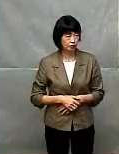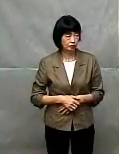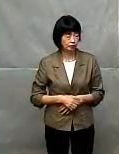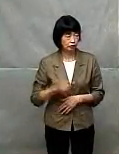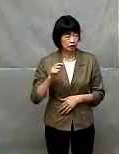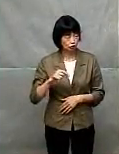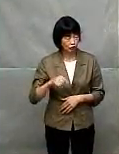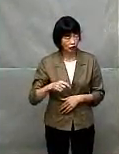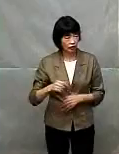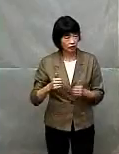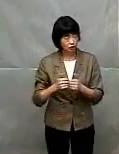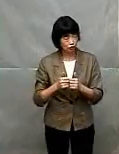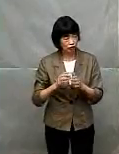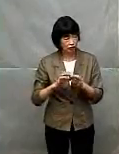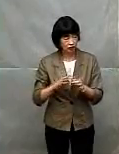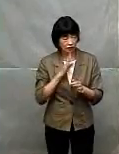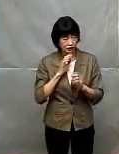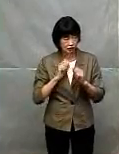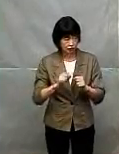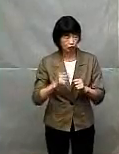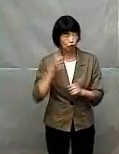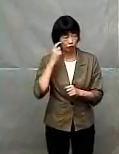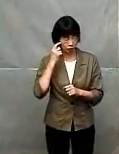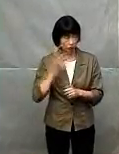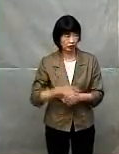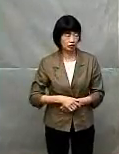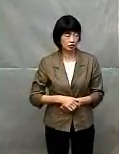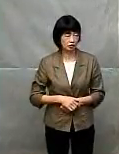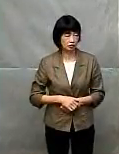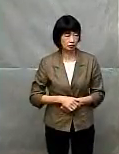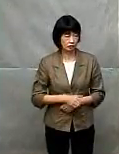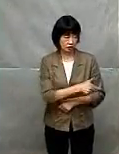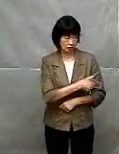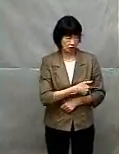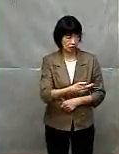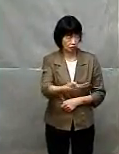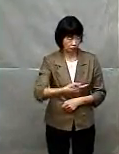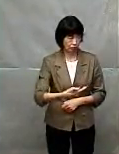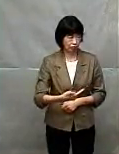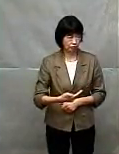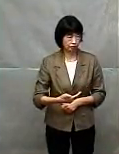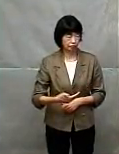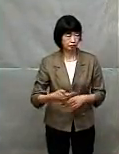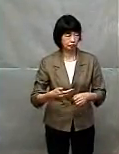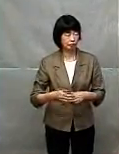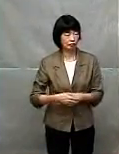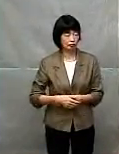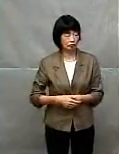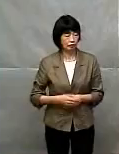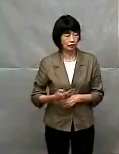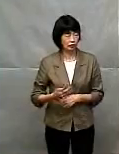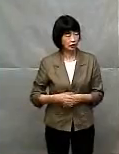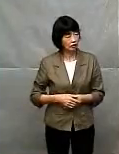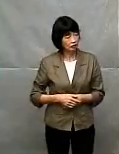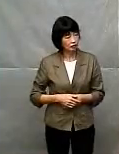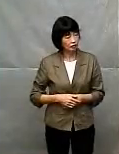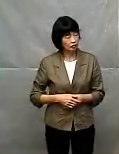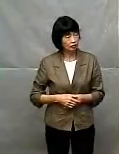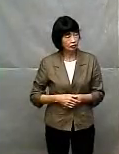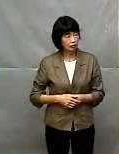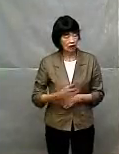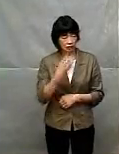になったものと思います。 ありがとうございます。さらにお尋ねします、 はい、 3番の新幹線の整備手法の研究ですけれども、